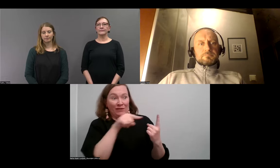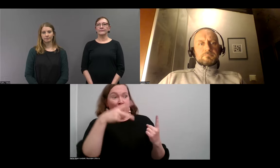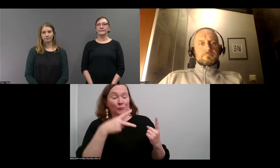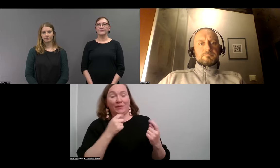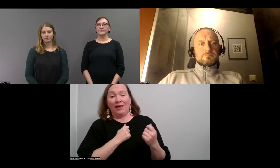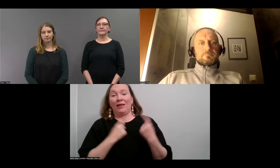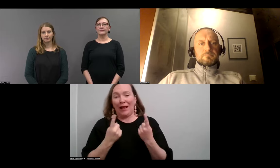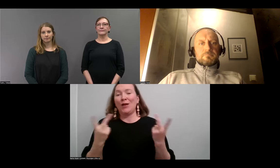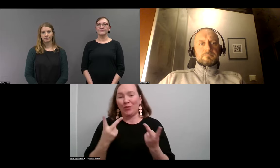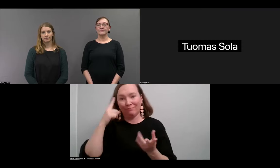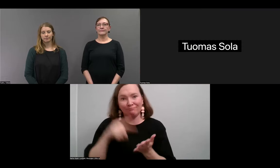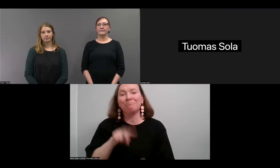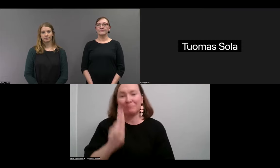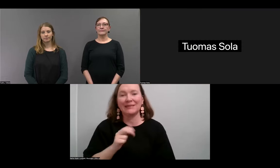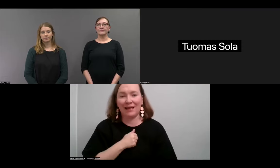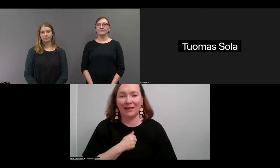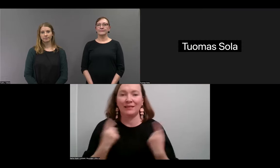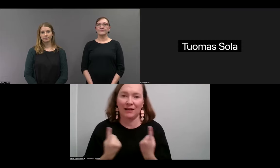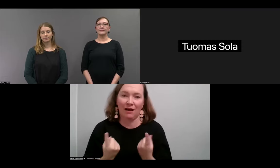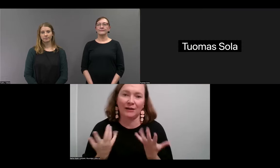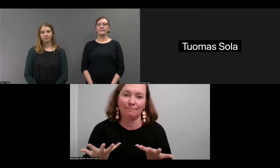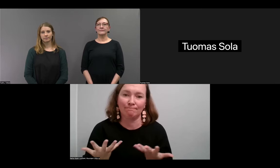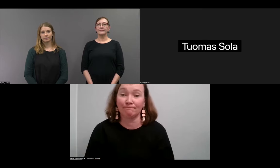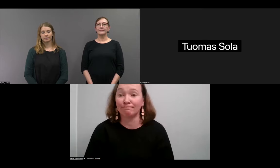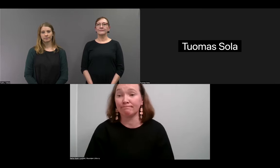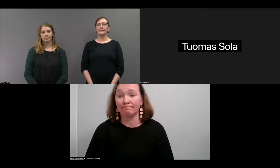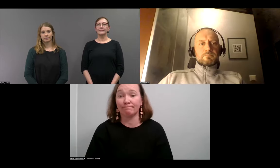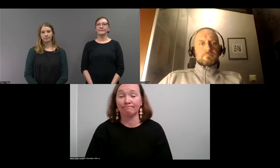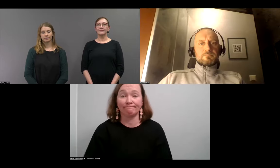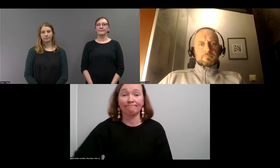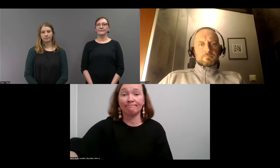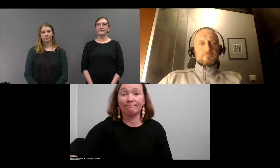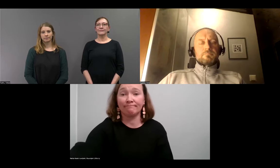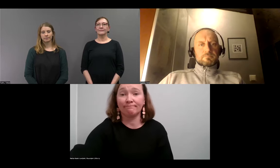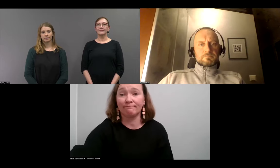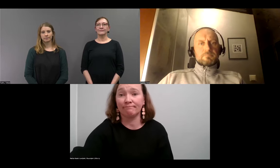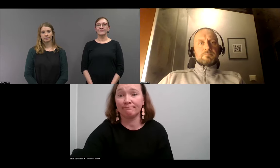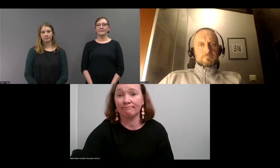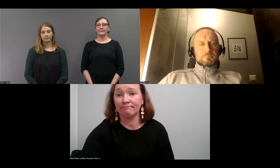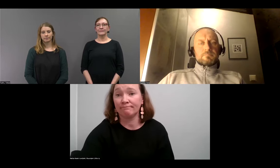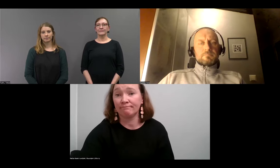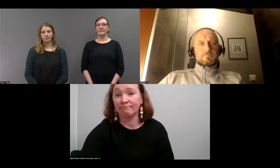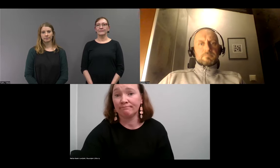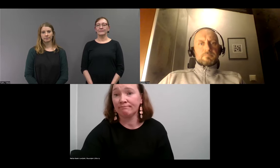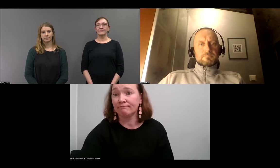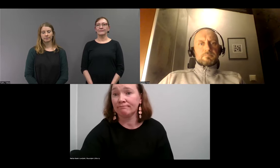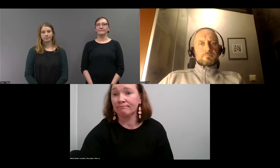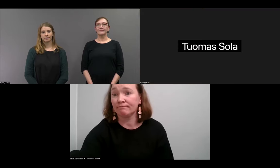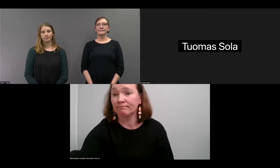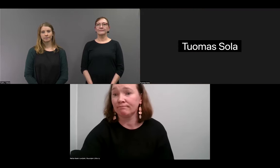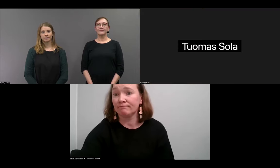kokijalle kriittinen. Että vaikka niitä on 10-20 ikään kuin vain, niin kyseessä on aina yksilöllinen ja